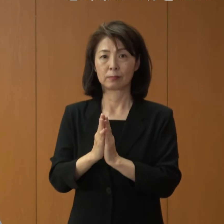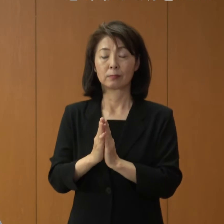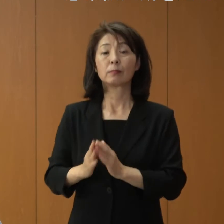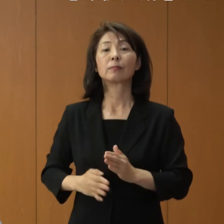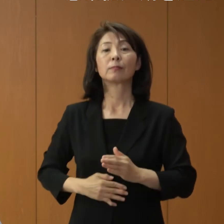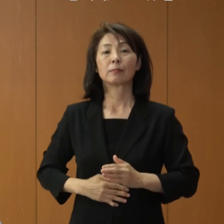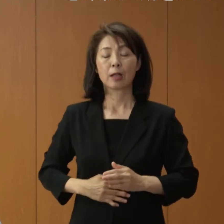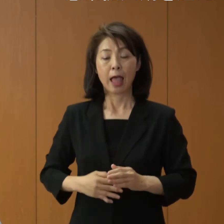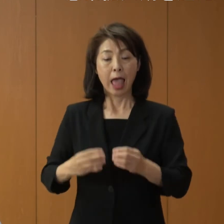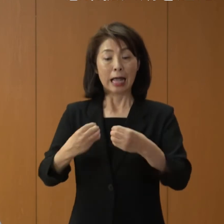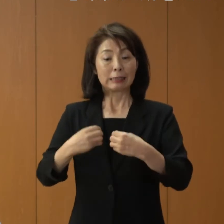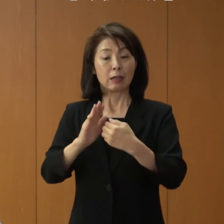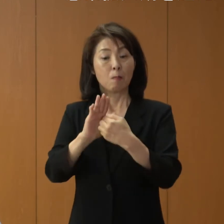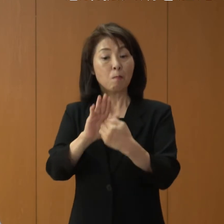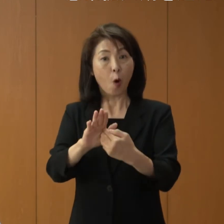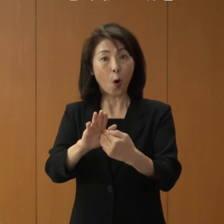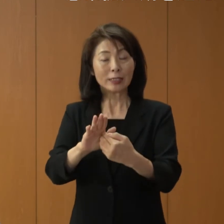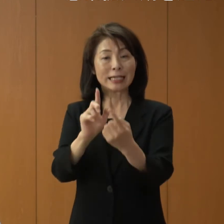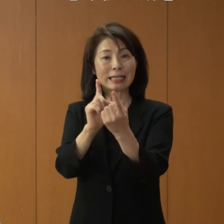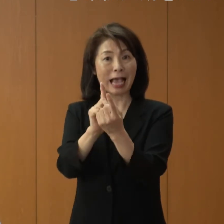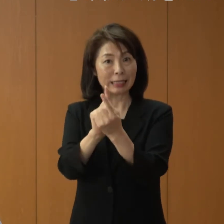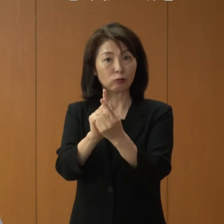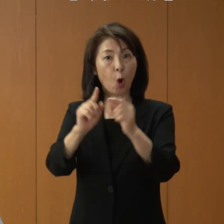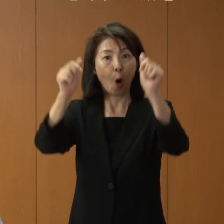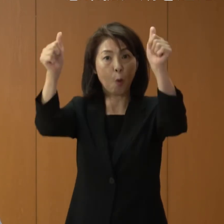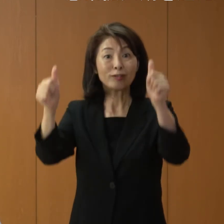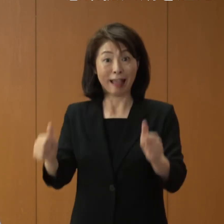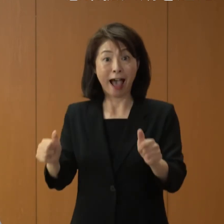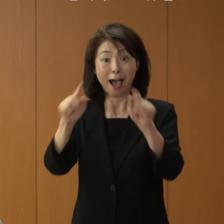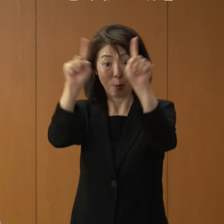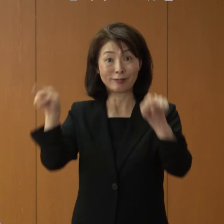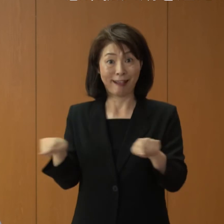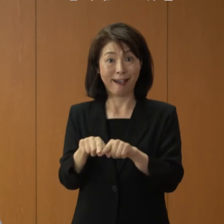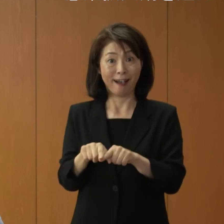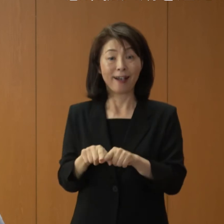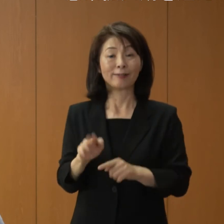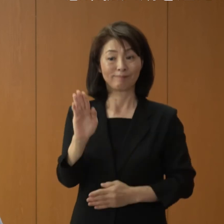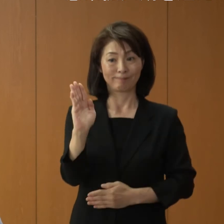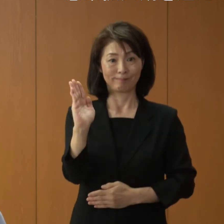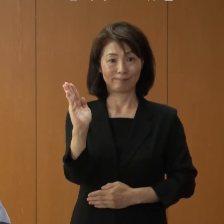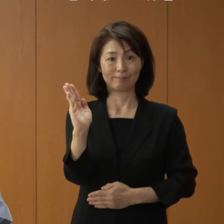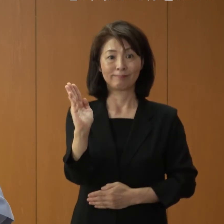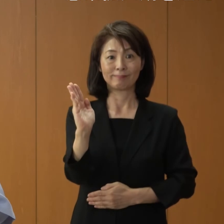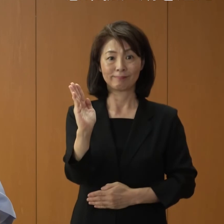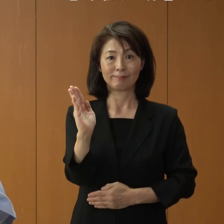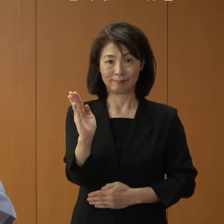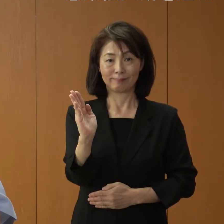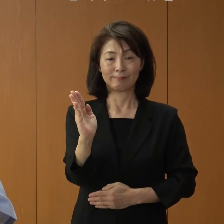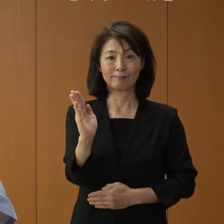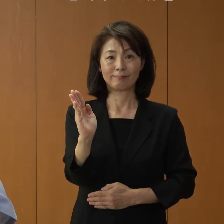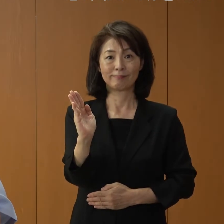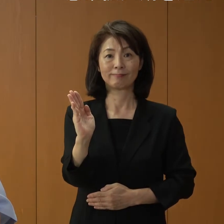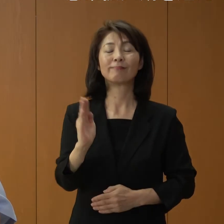の感染防止対策宣言ポスターの掲示をお願いします。